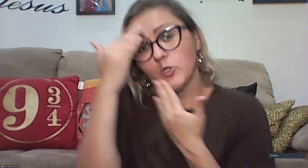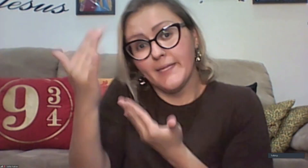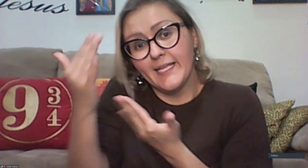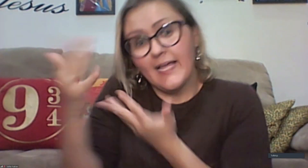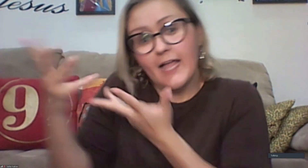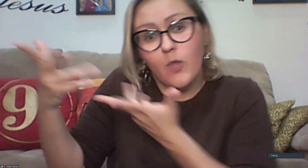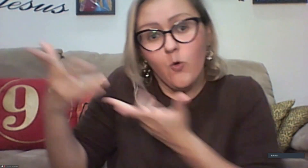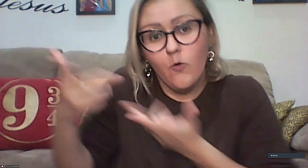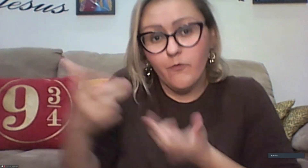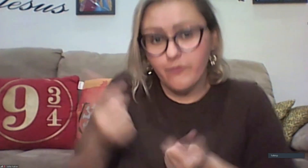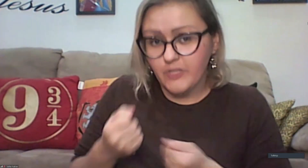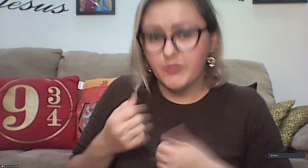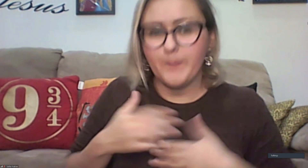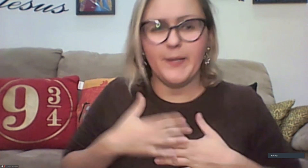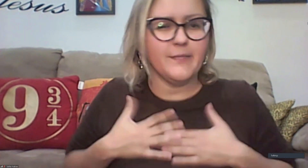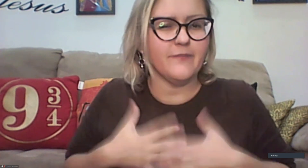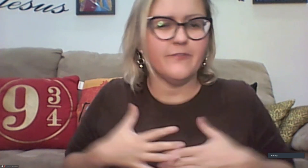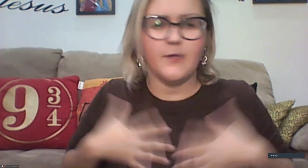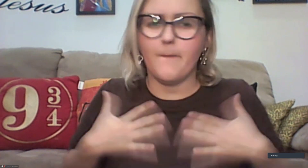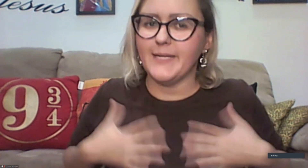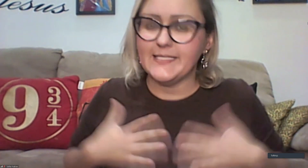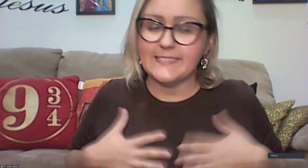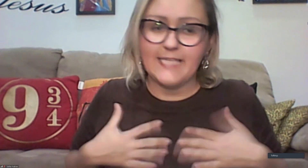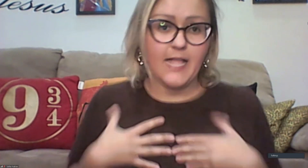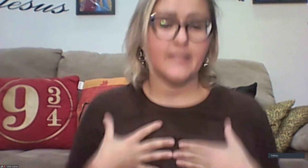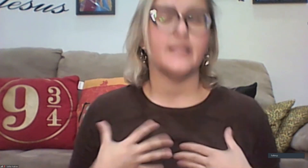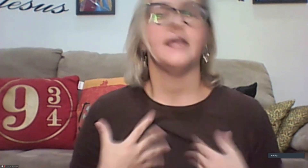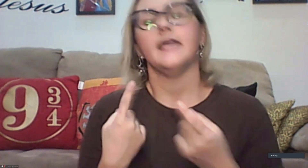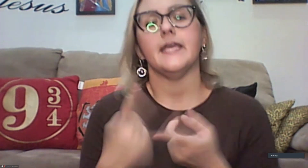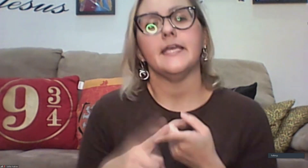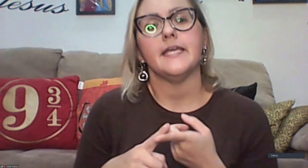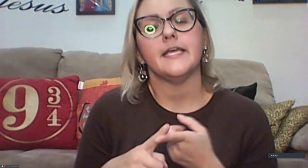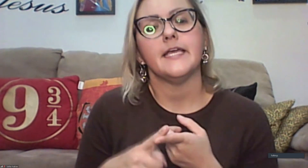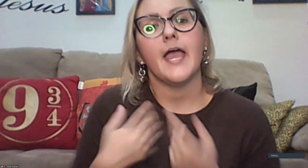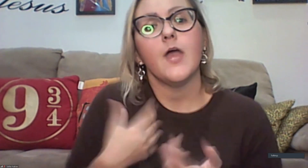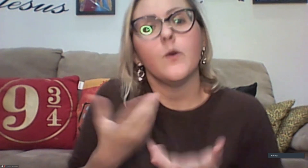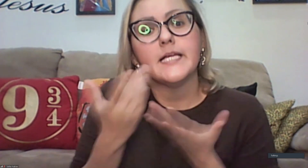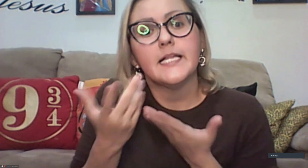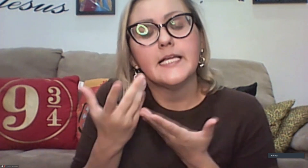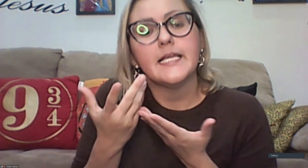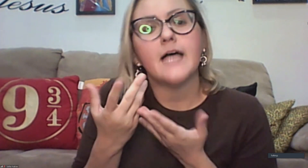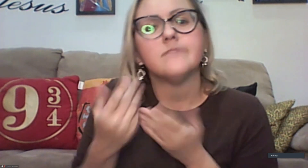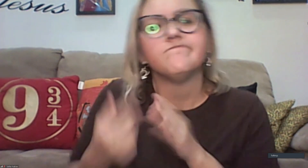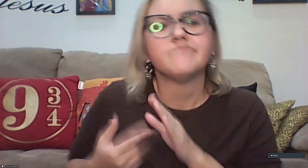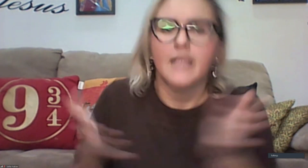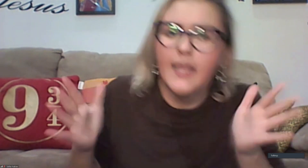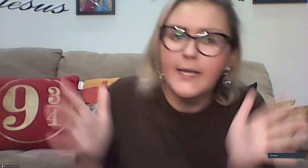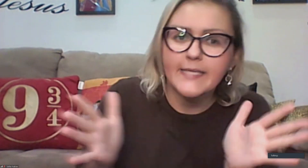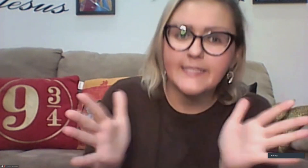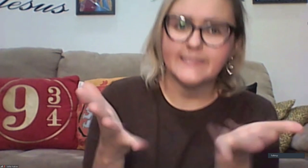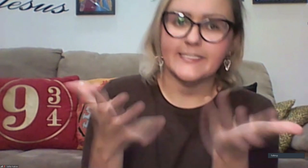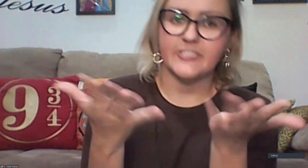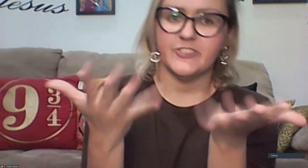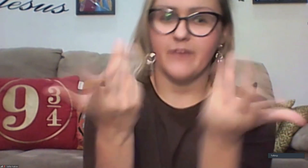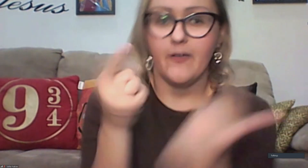Muito obrigado pelo convite, eu fiquei muito feliz realmente, e eu gostaria de incentivar a